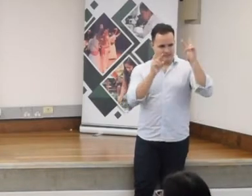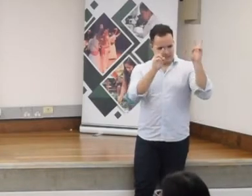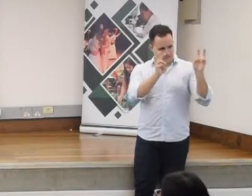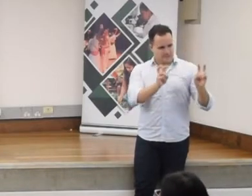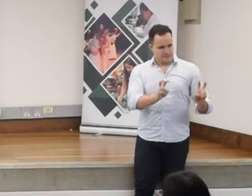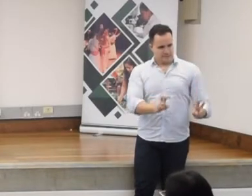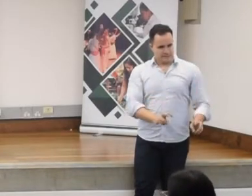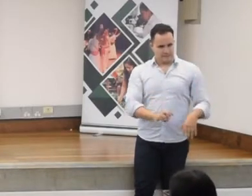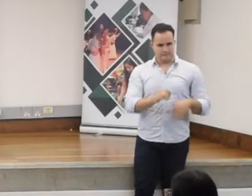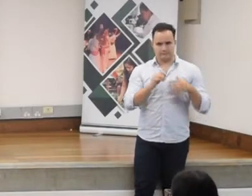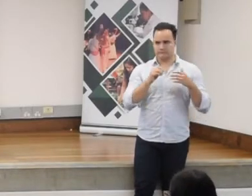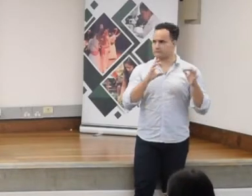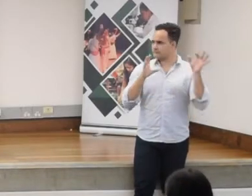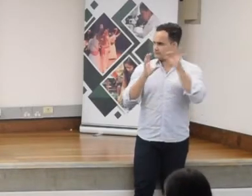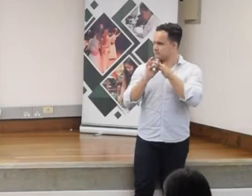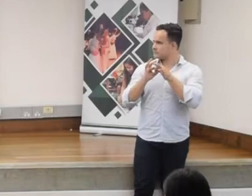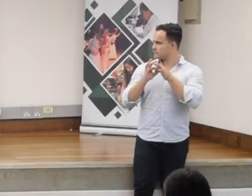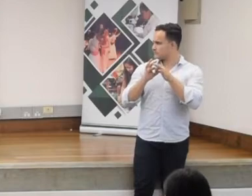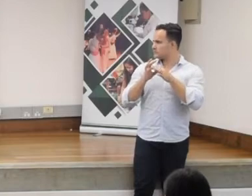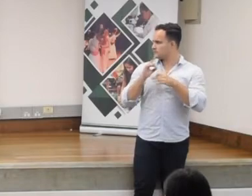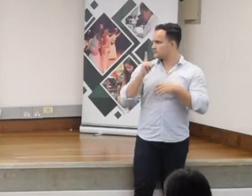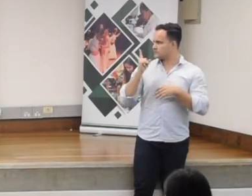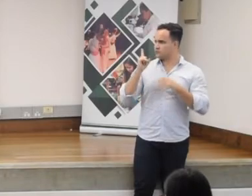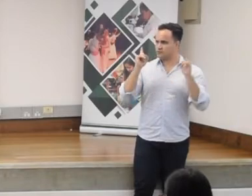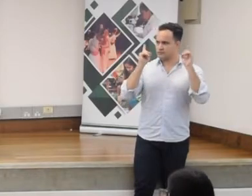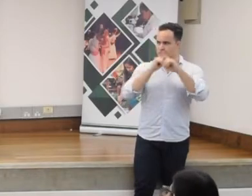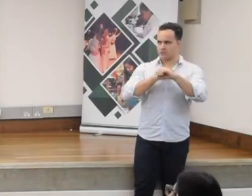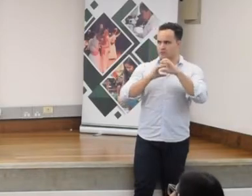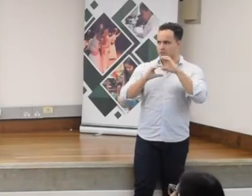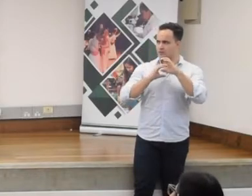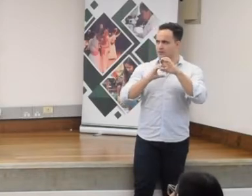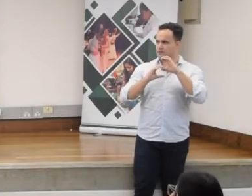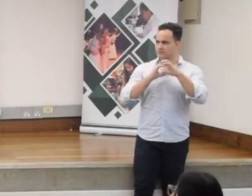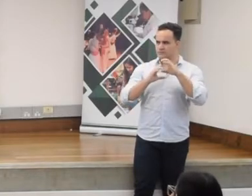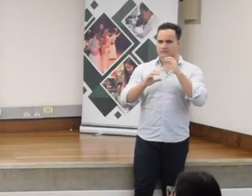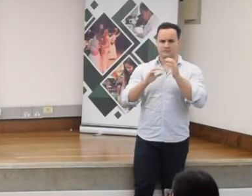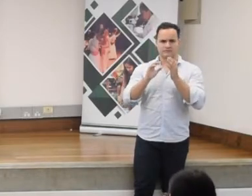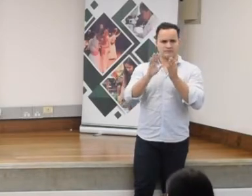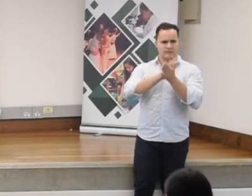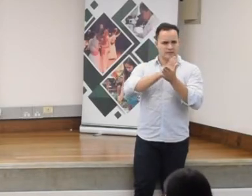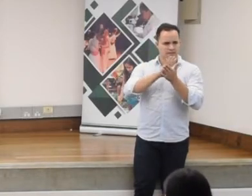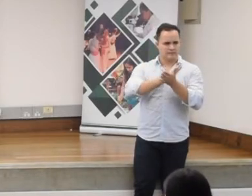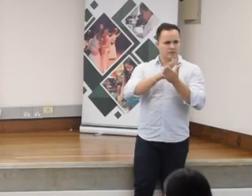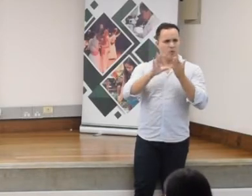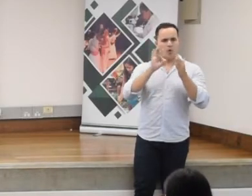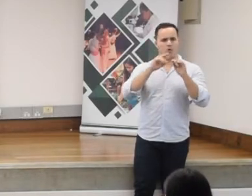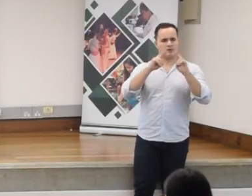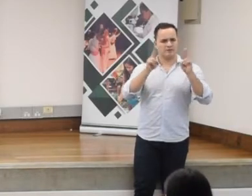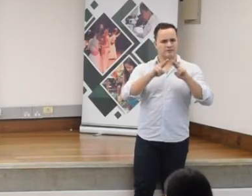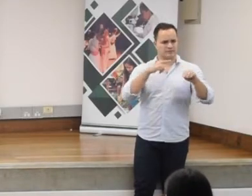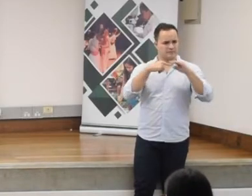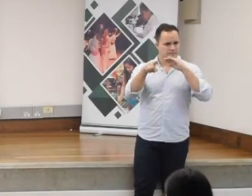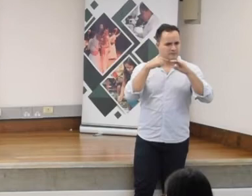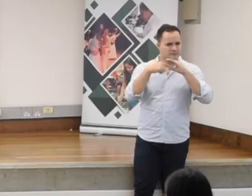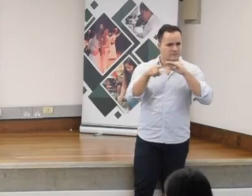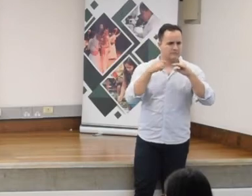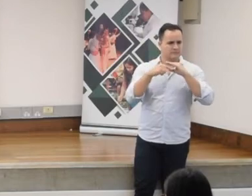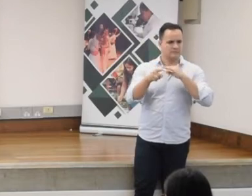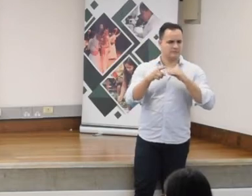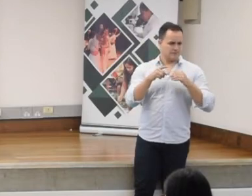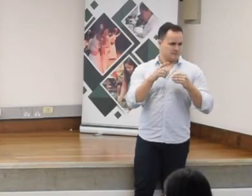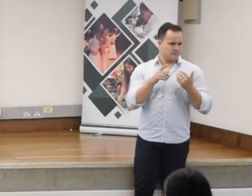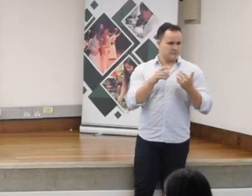que también con comunicaciones a través de los boletines y esto, pues nos acercamos